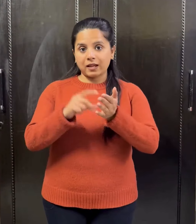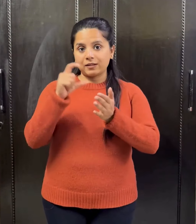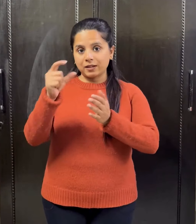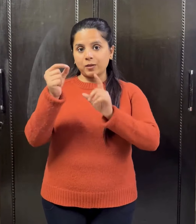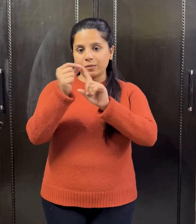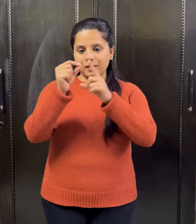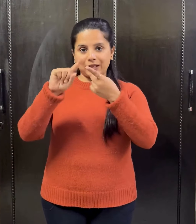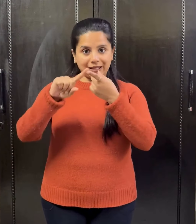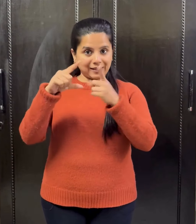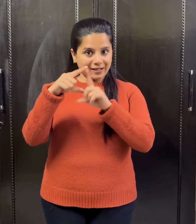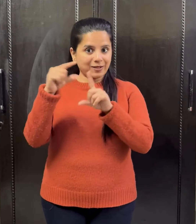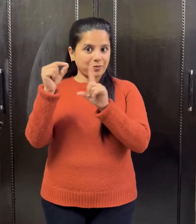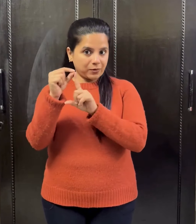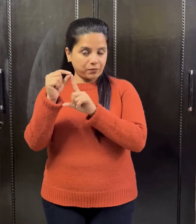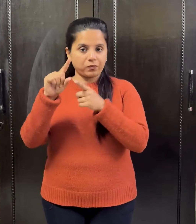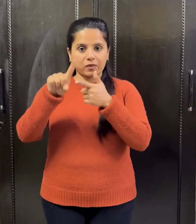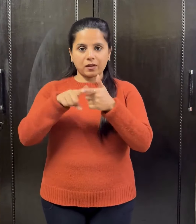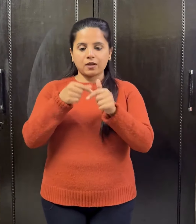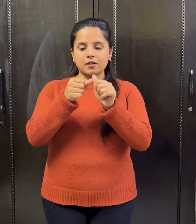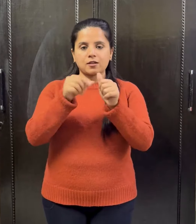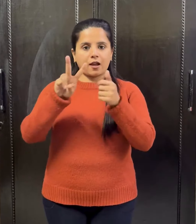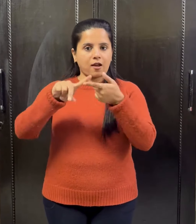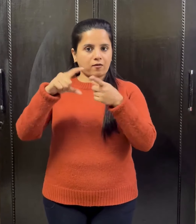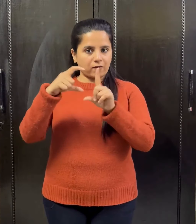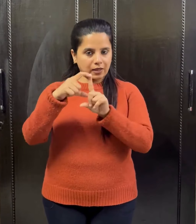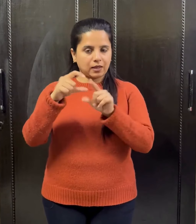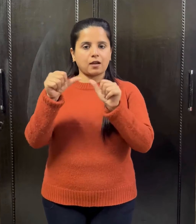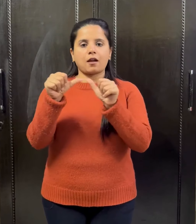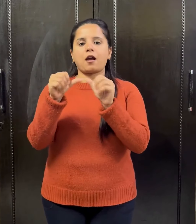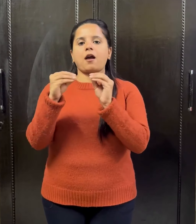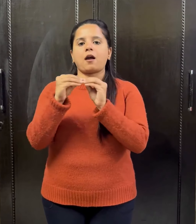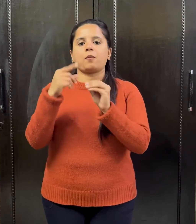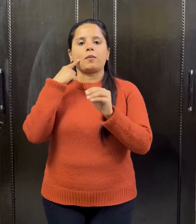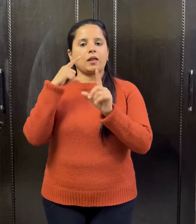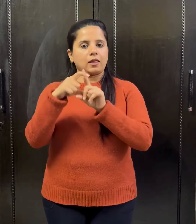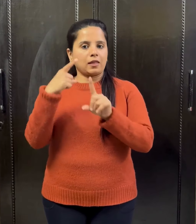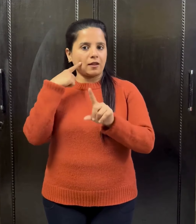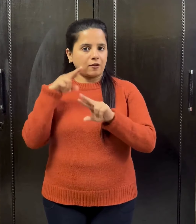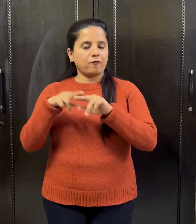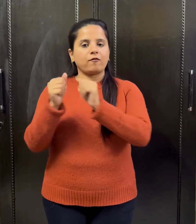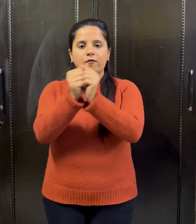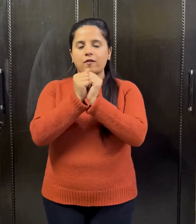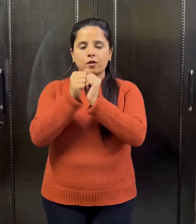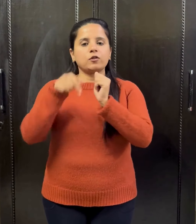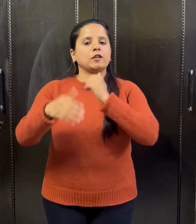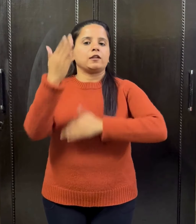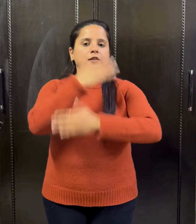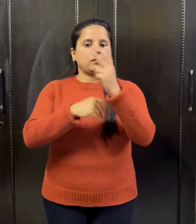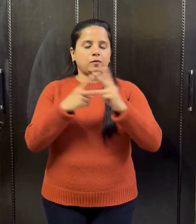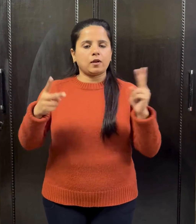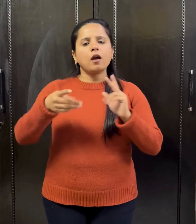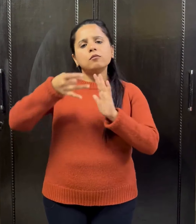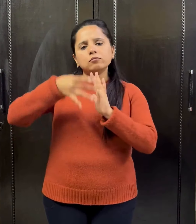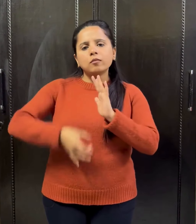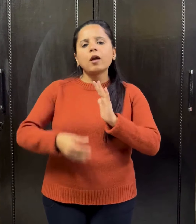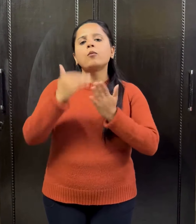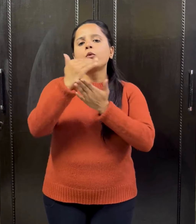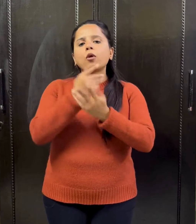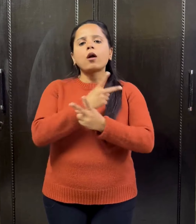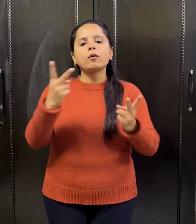NCPEDP Javed Abidi Fellowship on Disability Detailed Program Information.